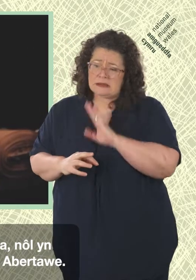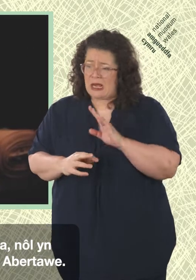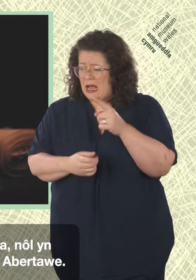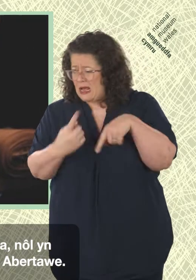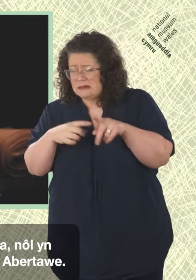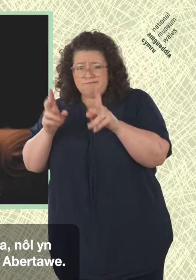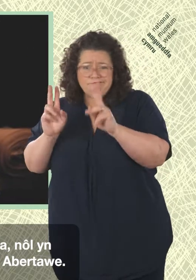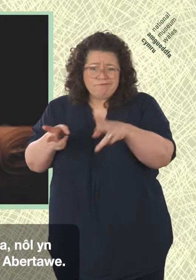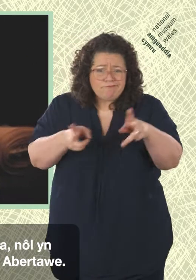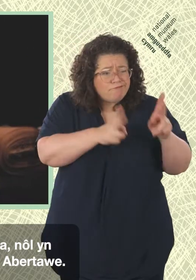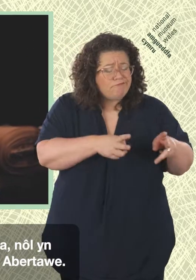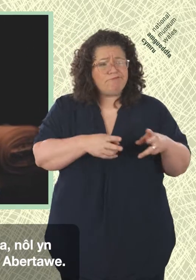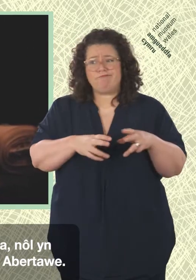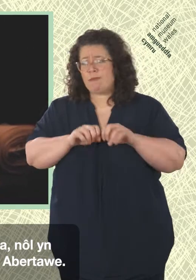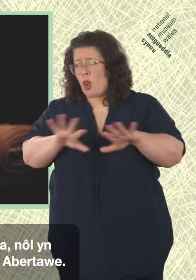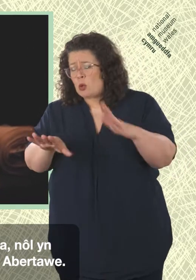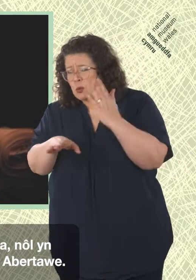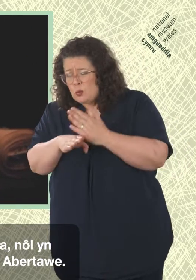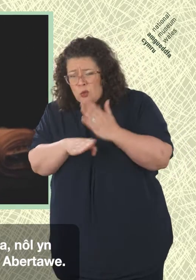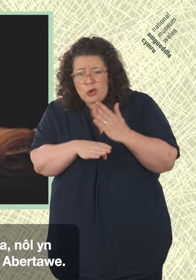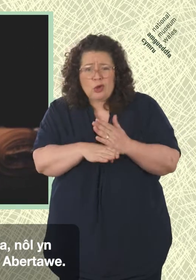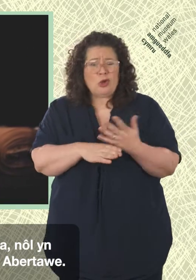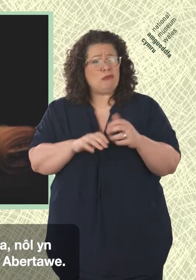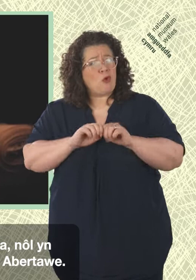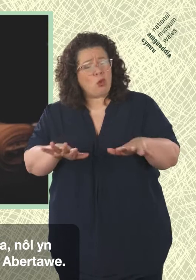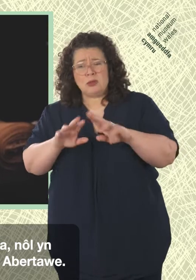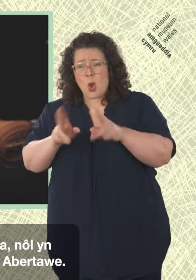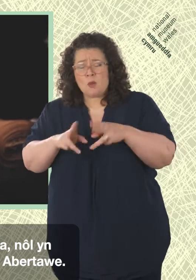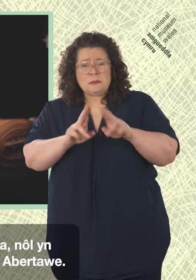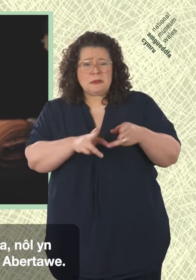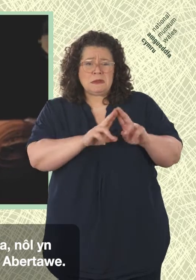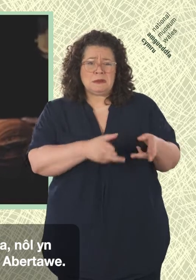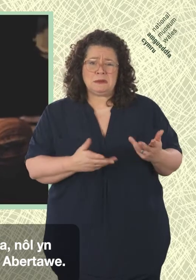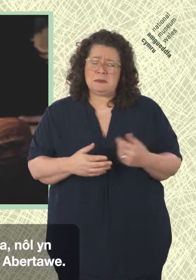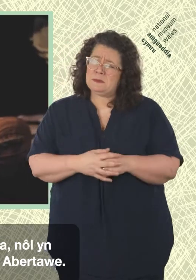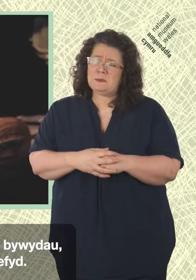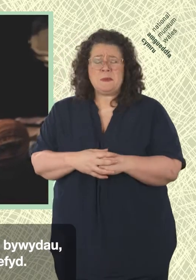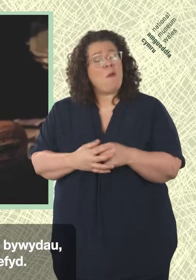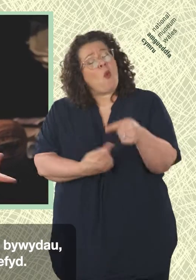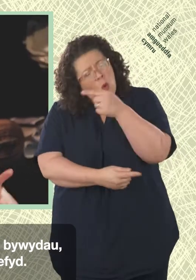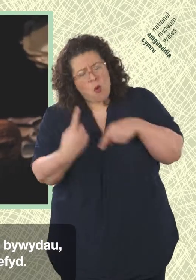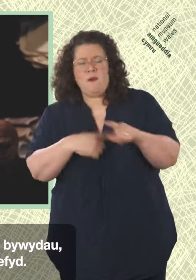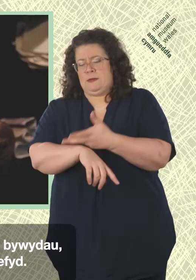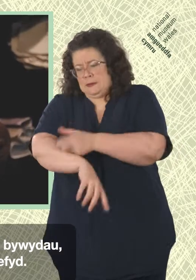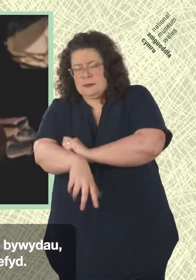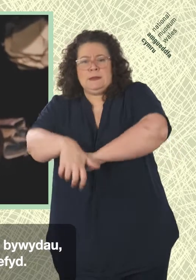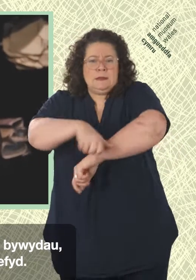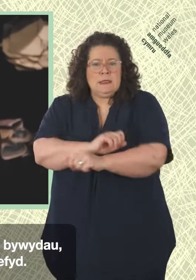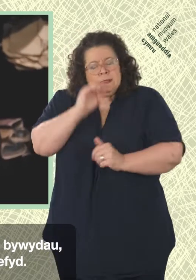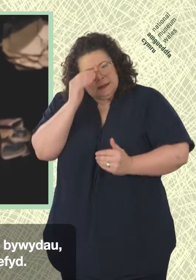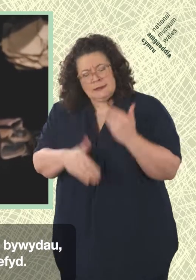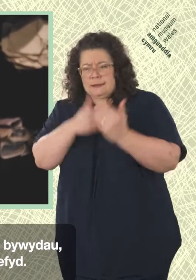yna, nôl yn 1941 ar Blitz Caerdydd a Abertawe. Collodd llawer o bobl eu